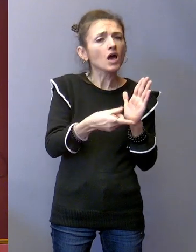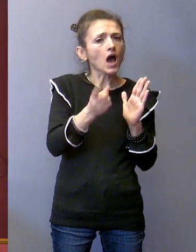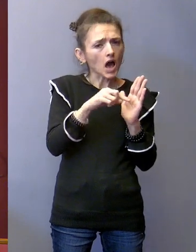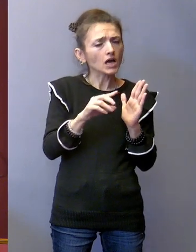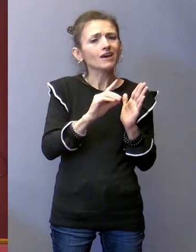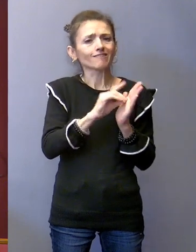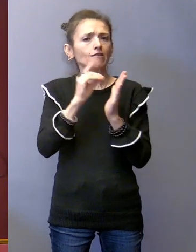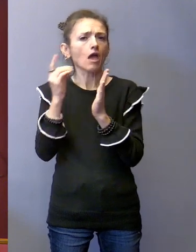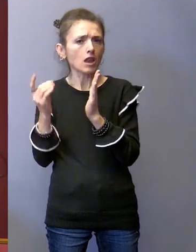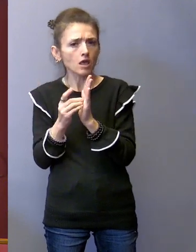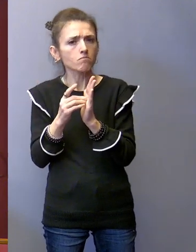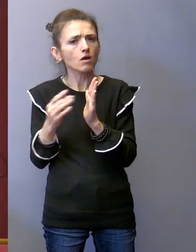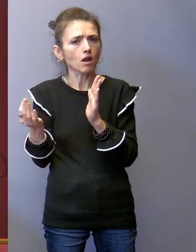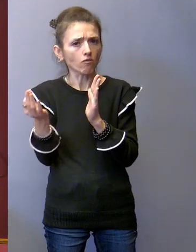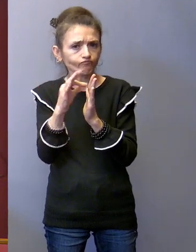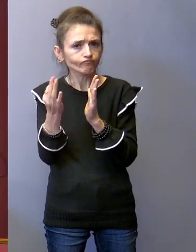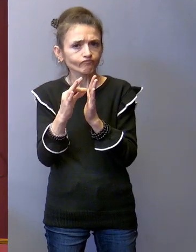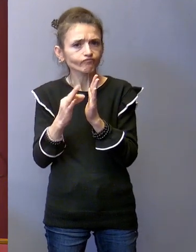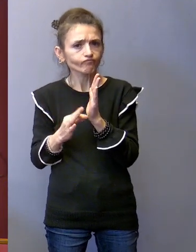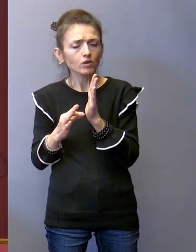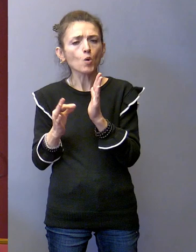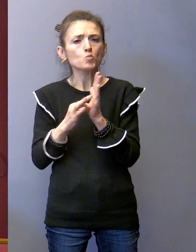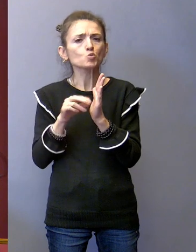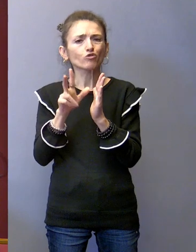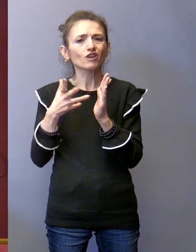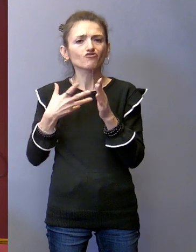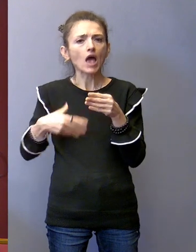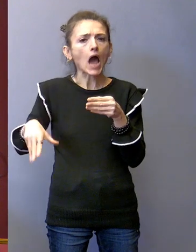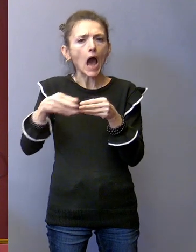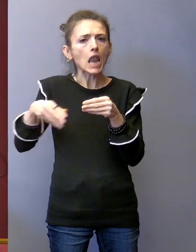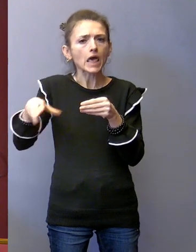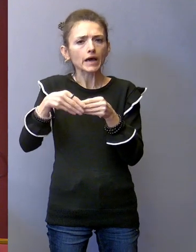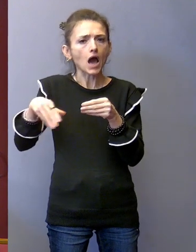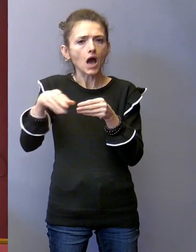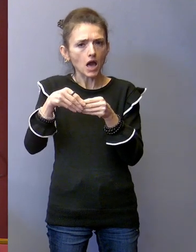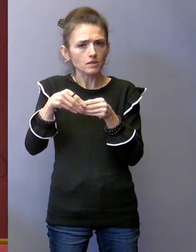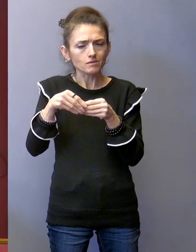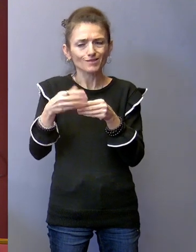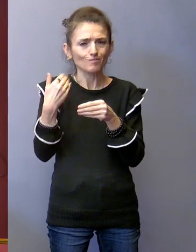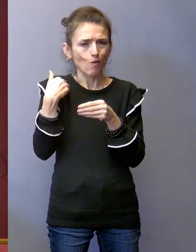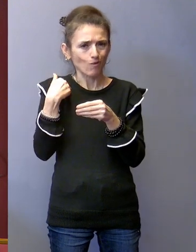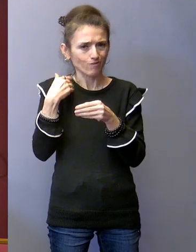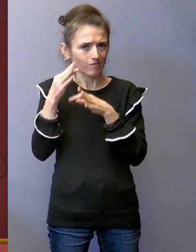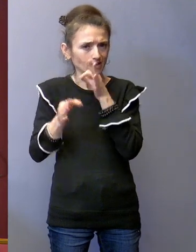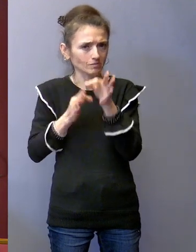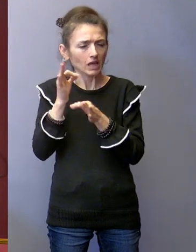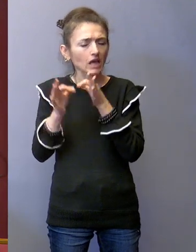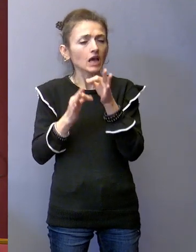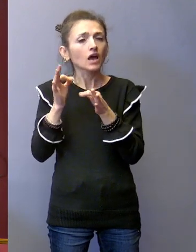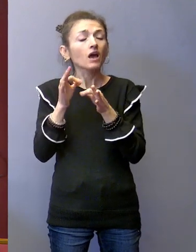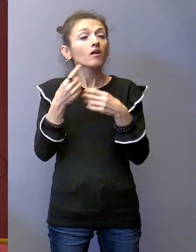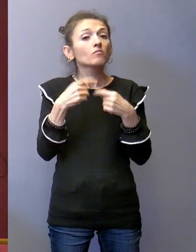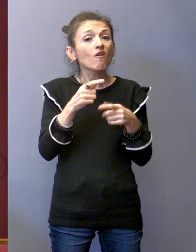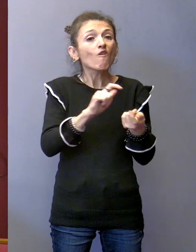al punto 3 menziona anche gli allegati di cui si faceva presente riferimento prima non si tratta di